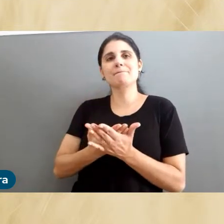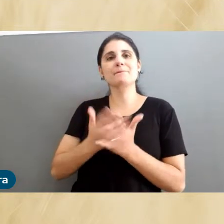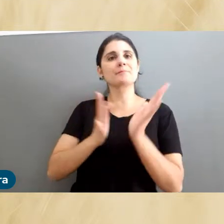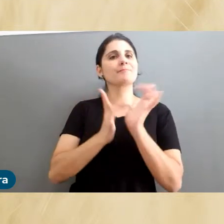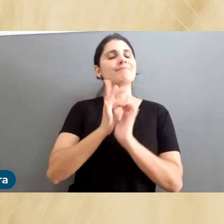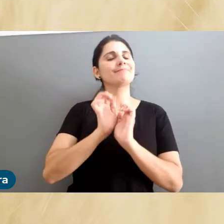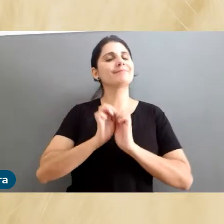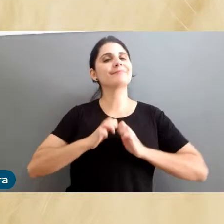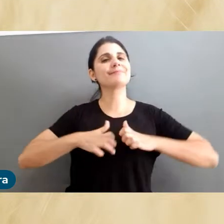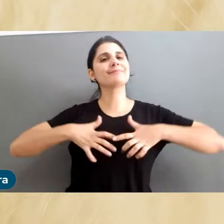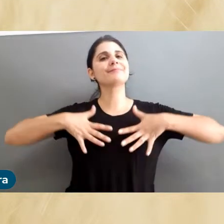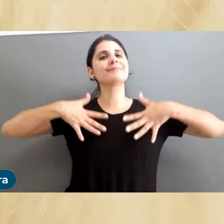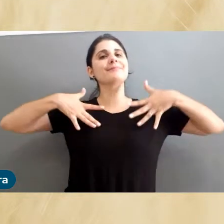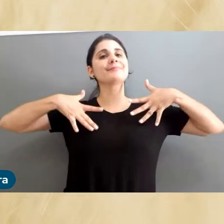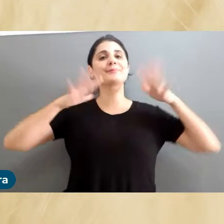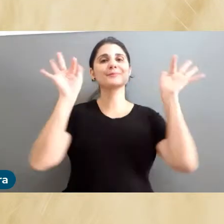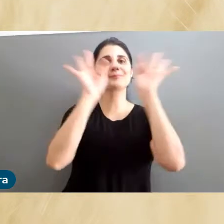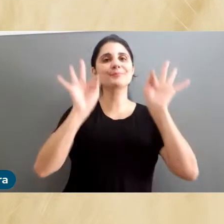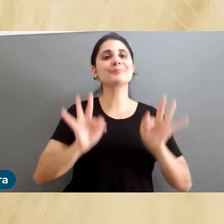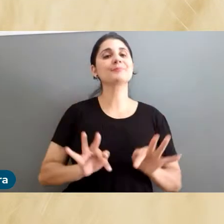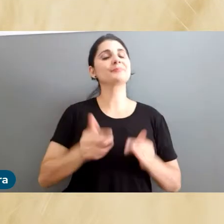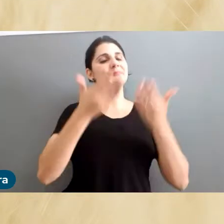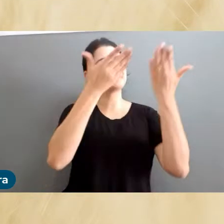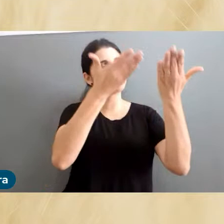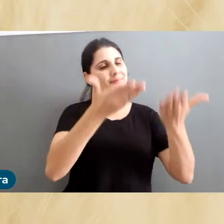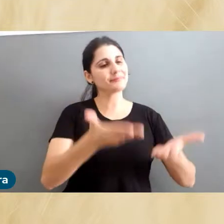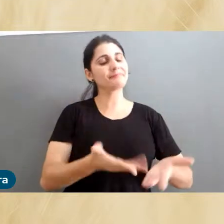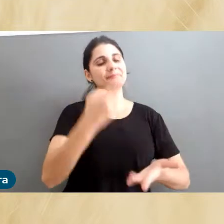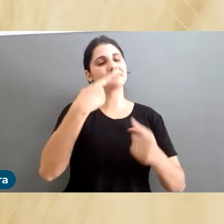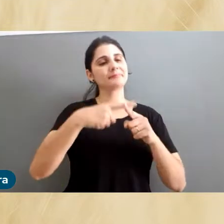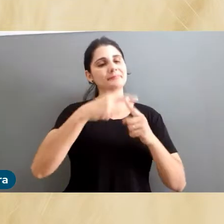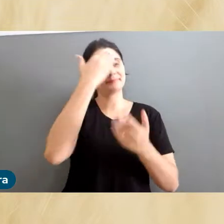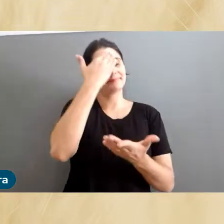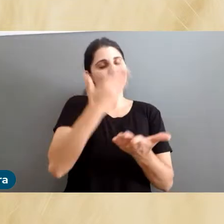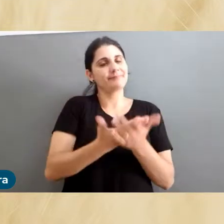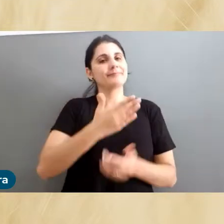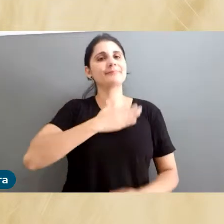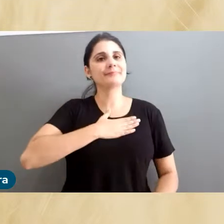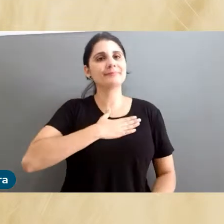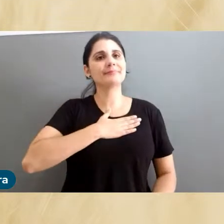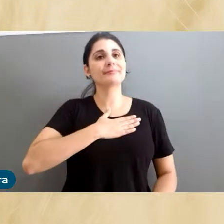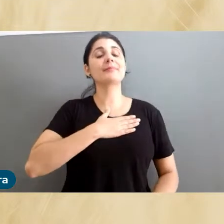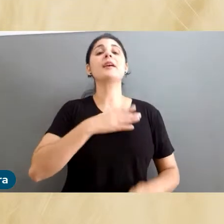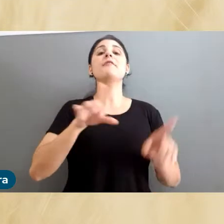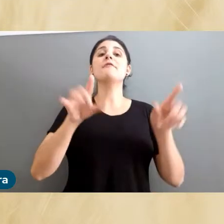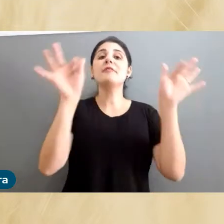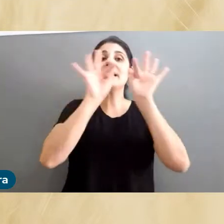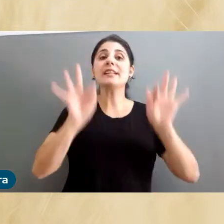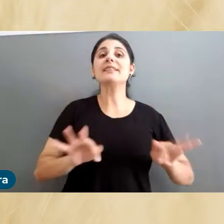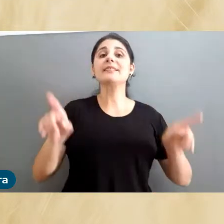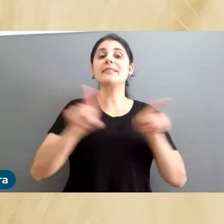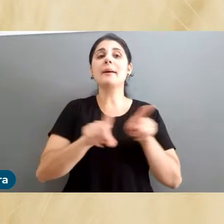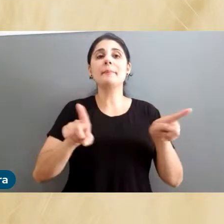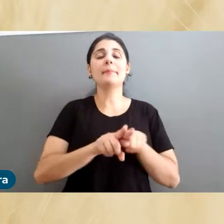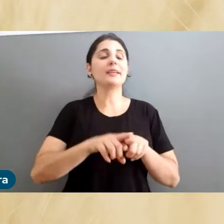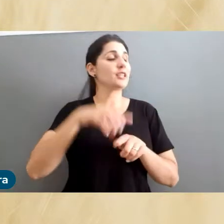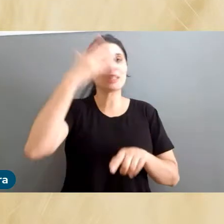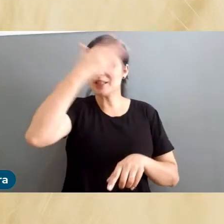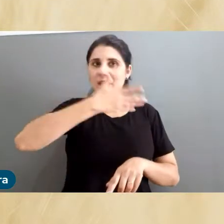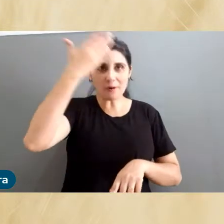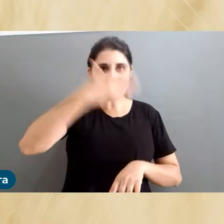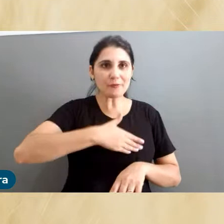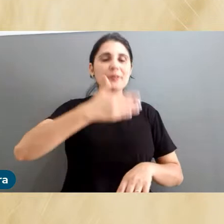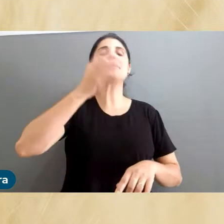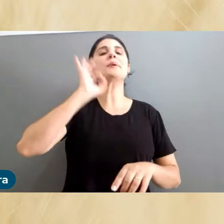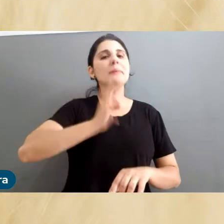diz, bem-aventurado, Tomé, porque cresça. Mas bem-aventurado também aquele que não viu e ainda